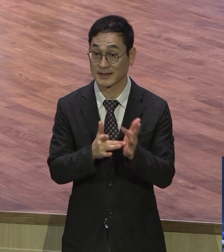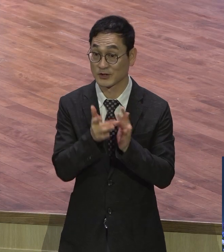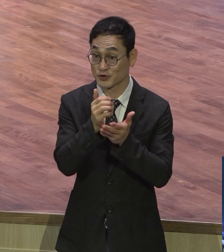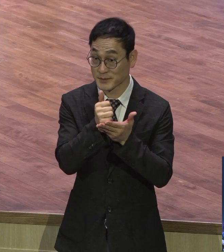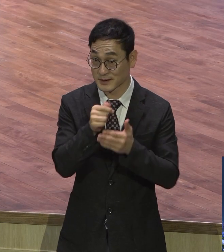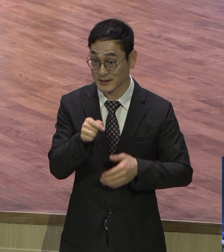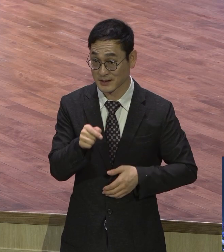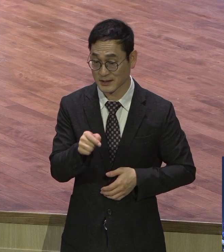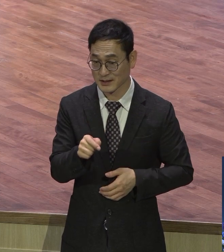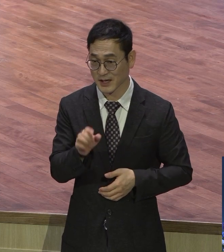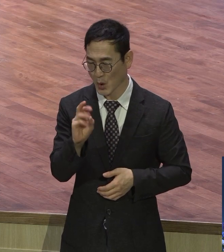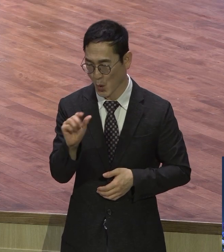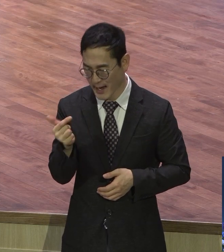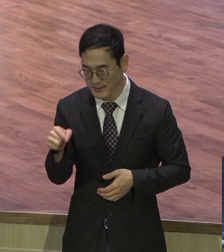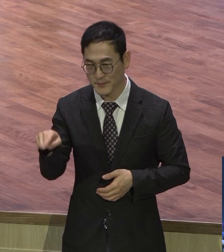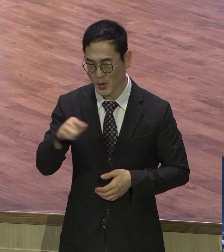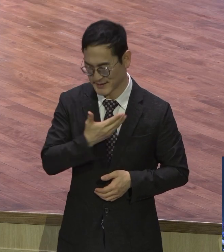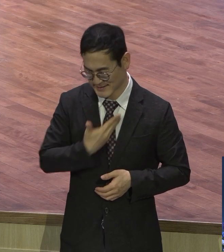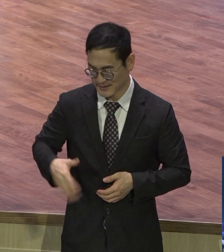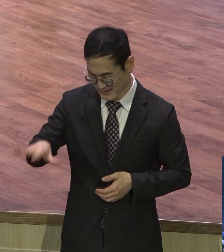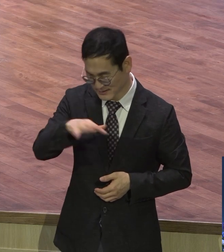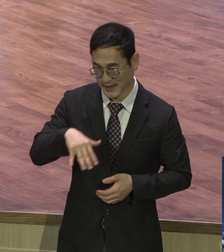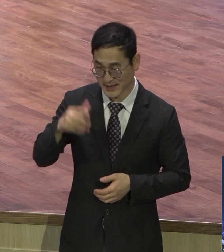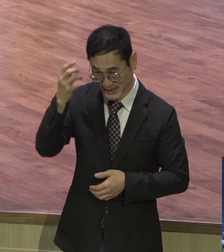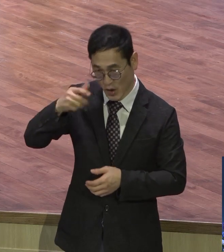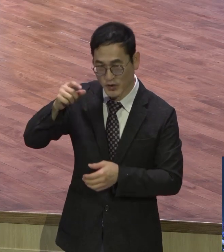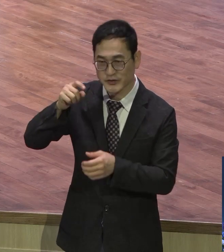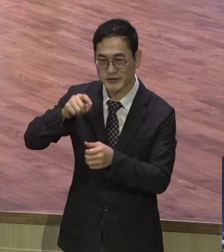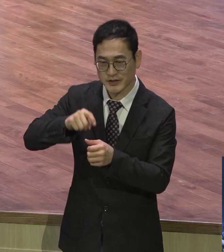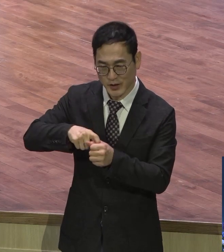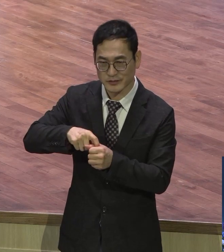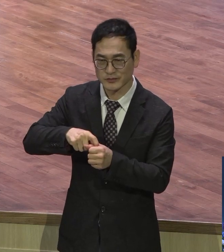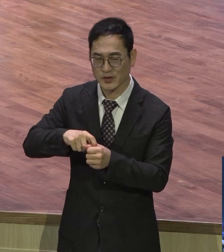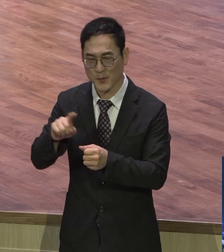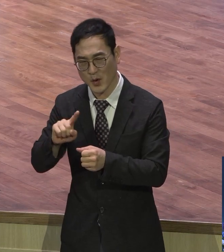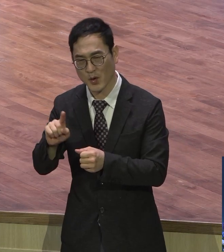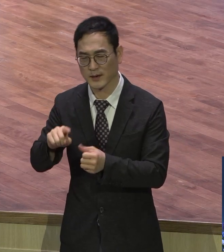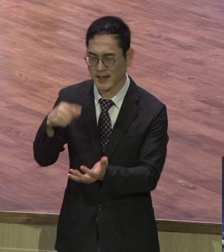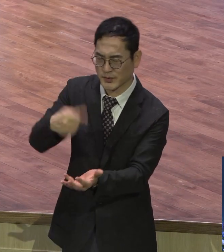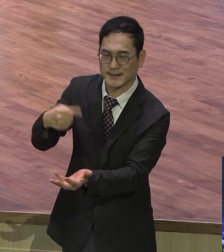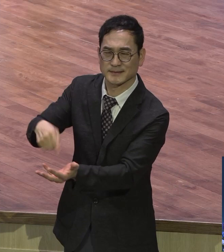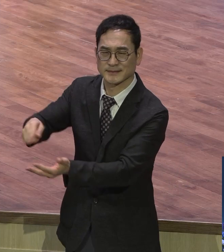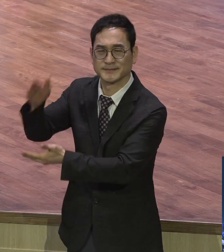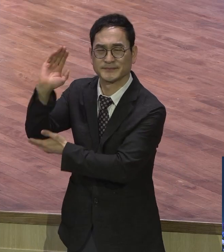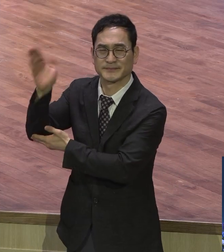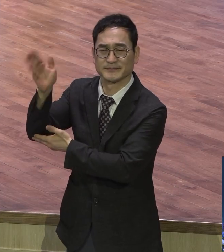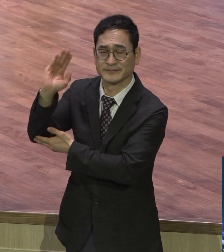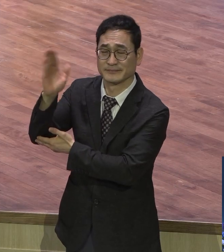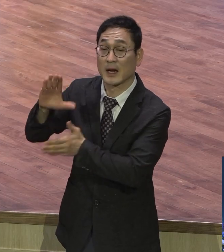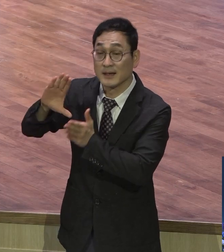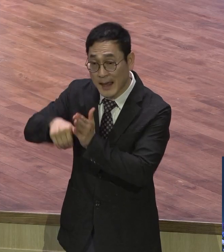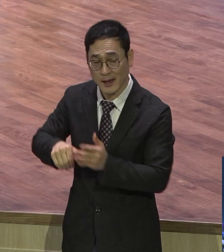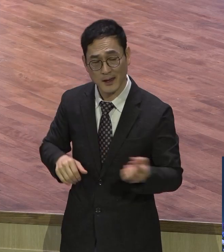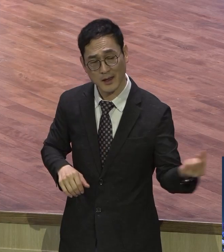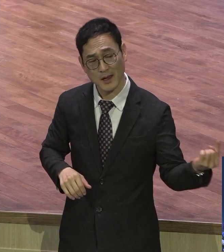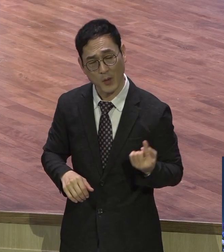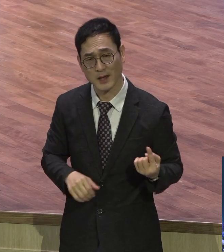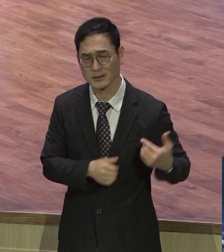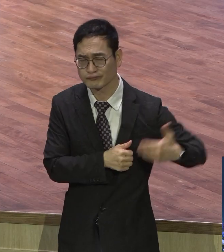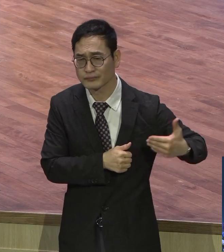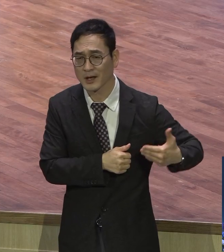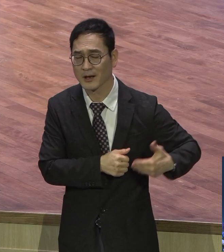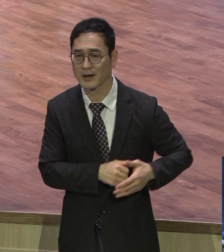주시고 있을 그때의 한 유대의 관리가 와서 예수께 간청을 합니다. 자신의 딸이